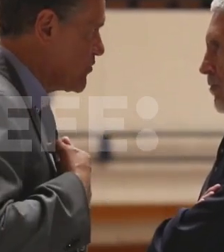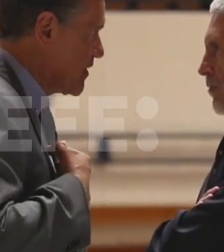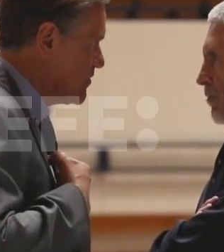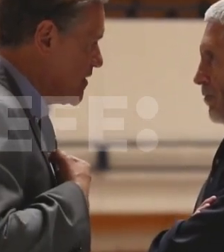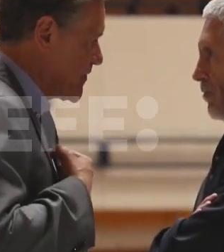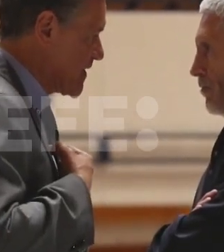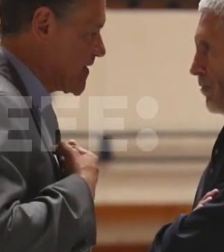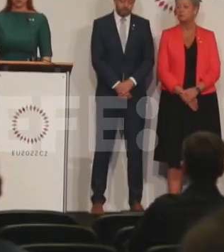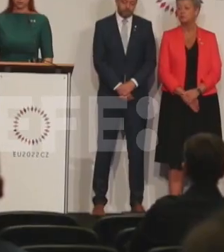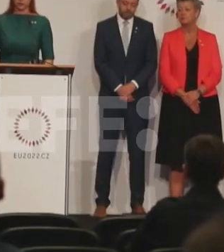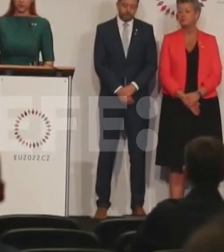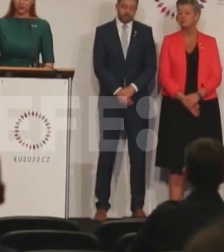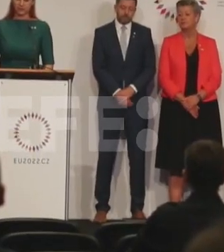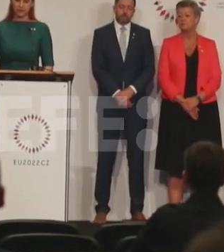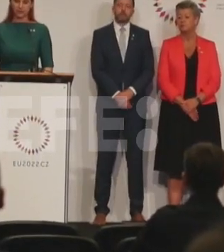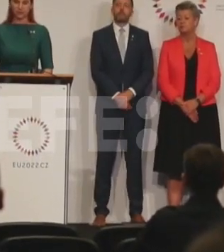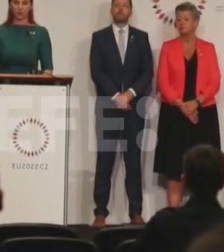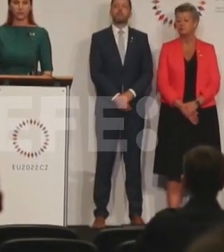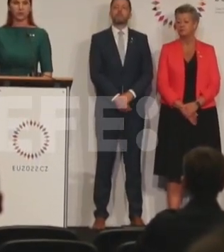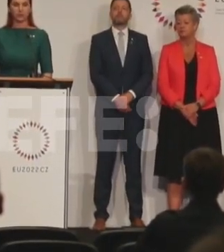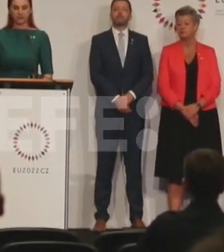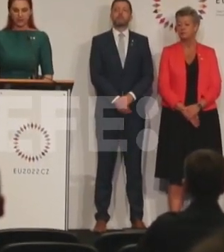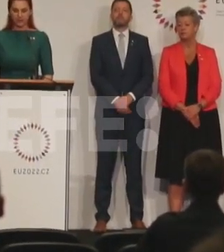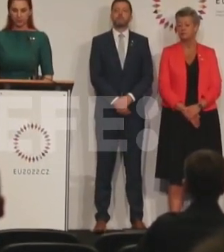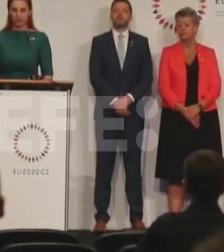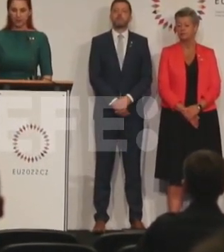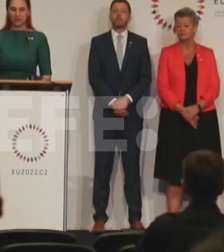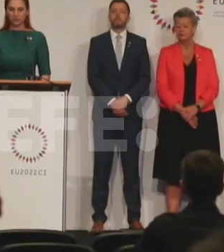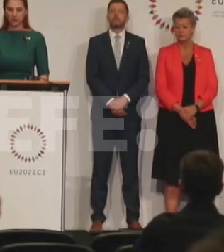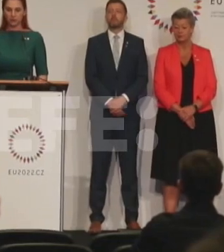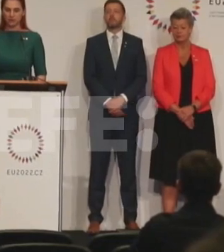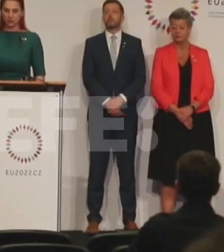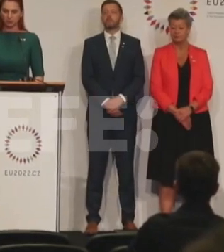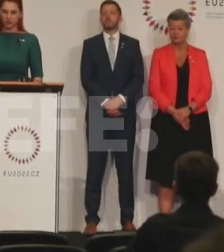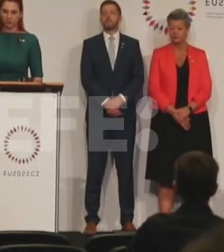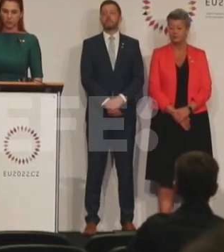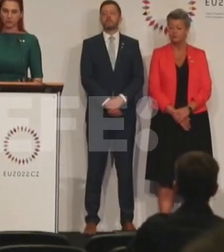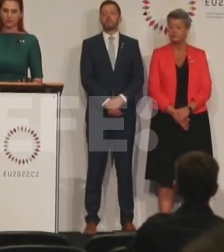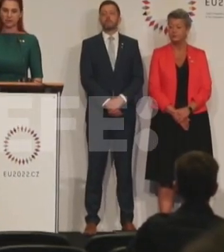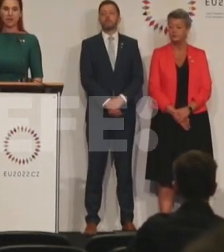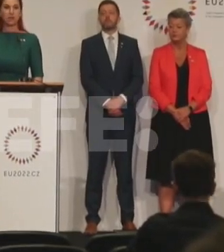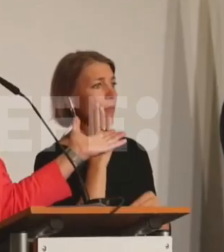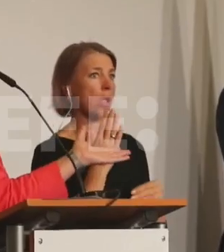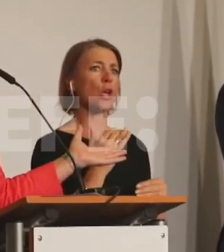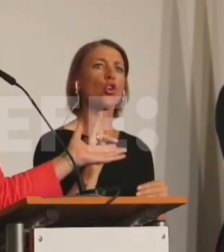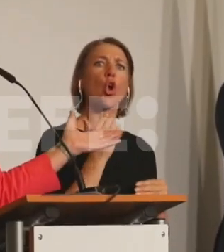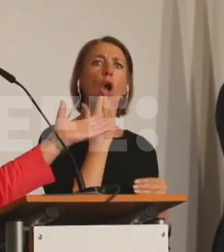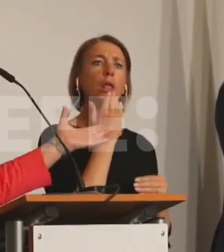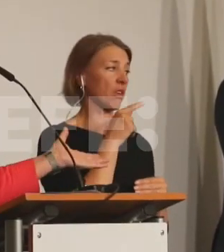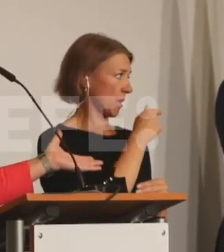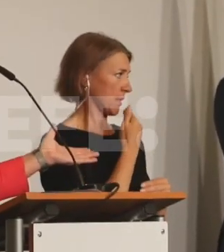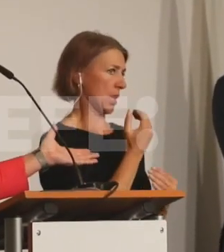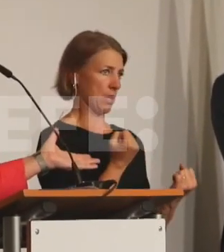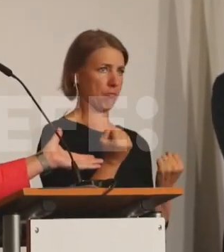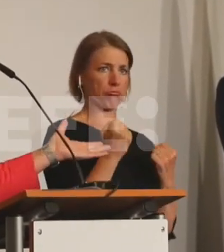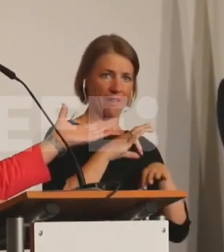los Estados miembros para futuros riesgos de seguridad y amenazas que sucederán con gran probabilidad a causa de la guerra en Ucrania. No todas las armas